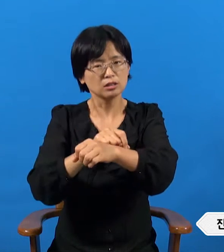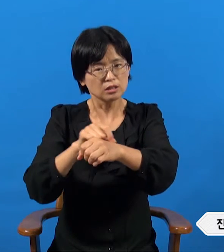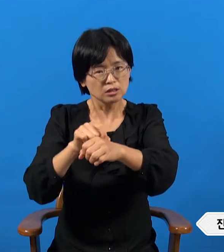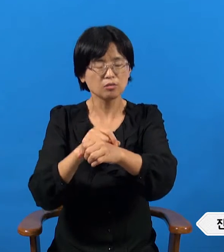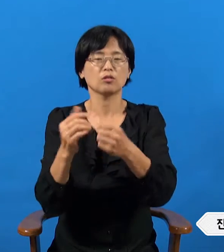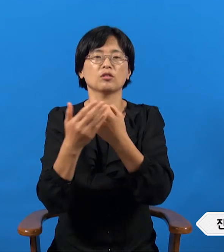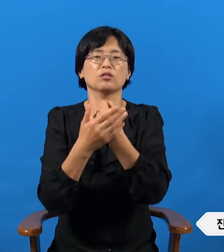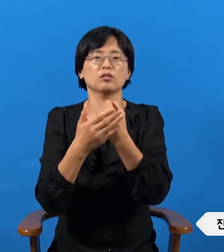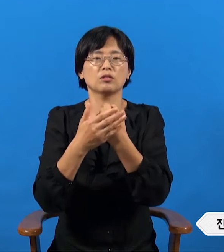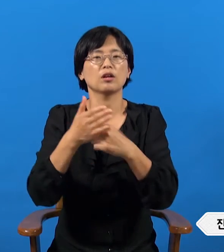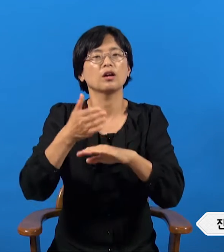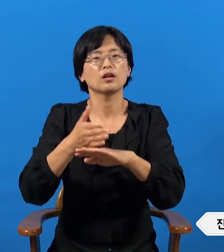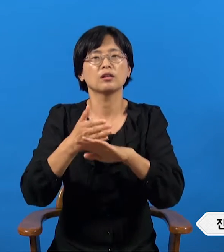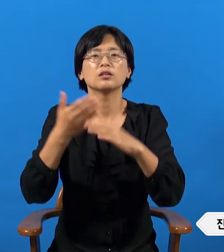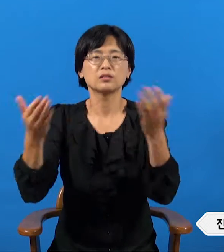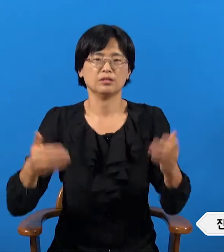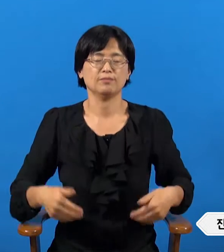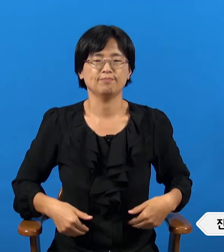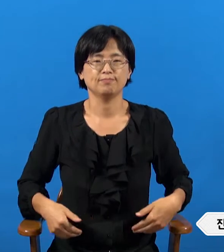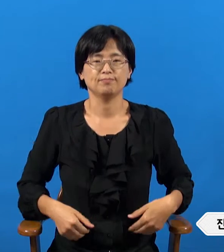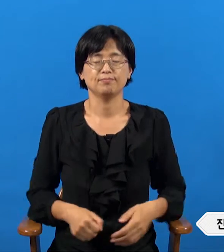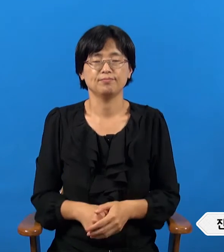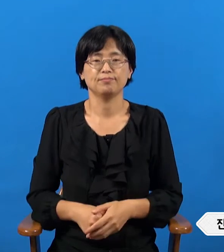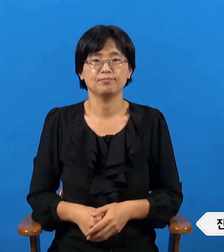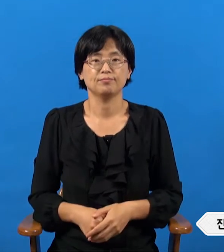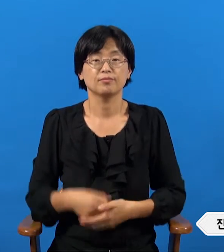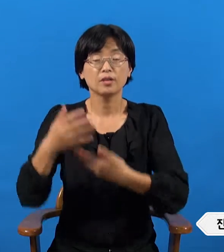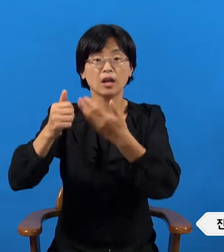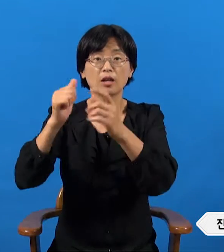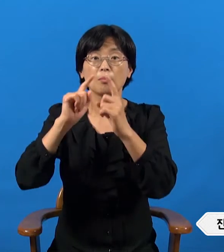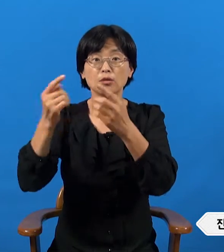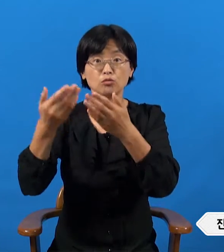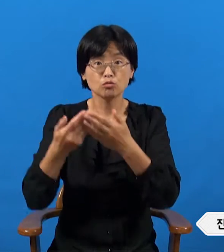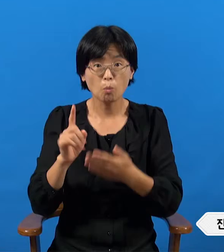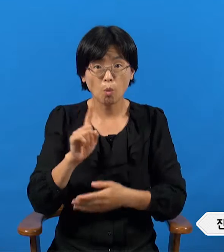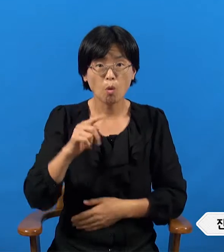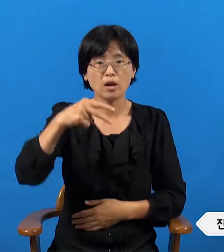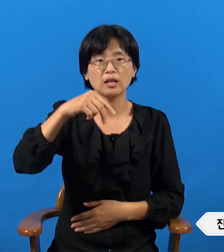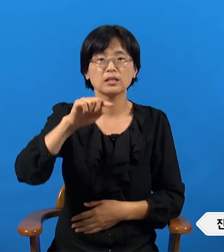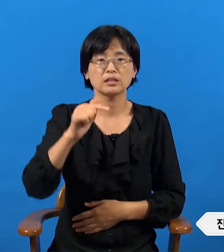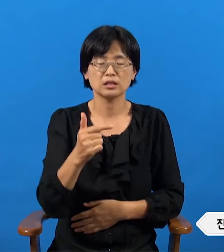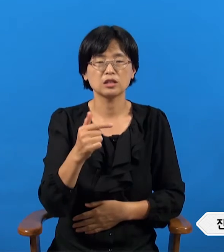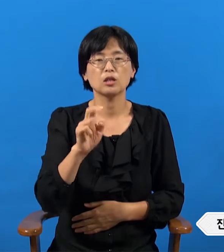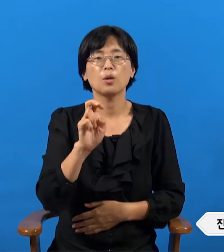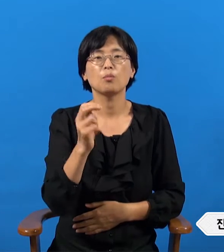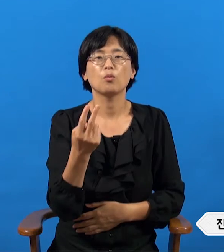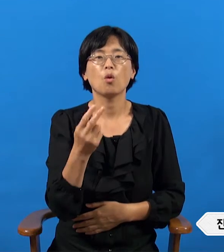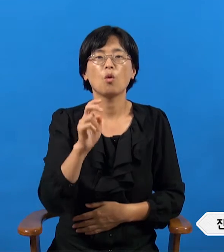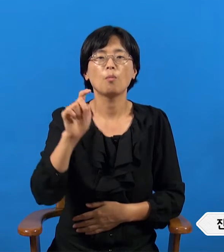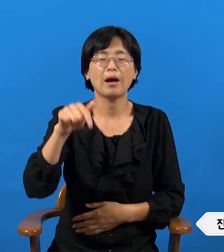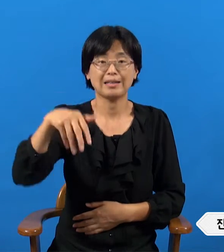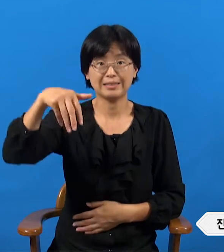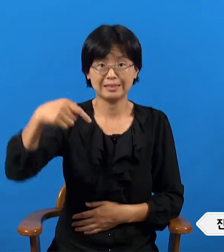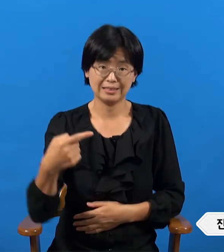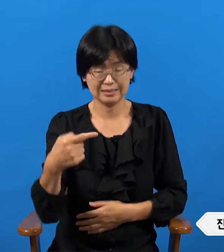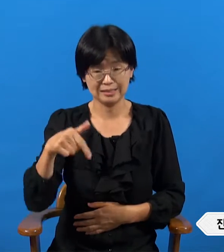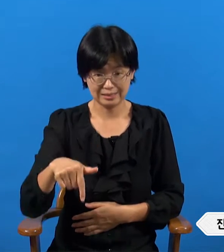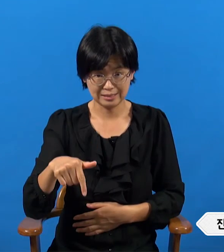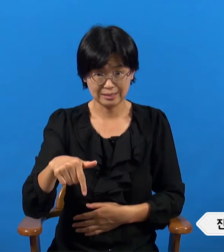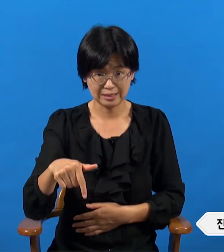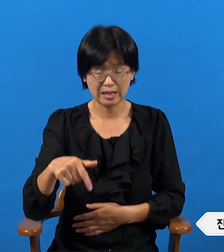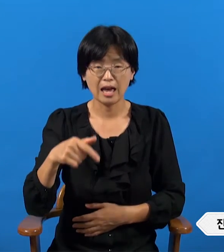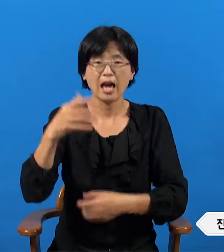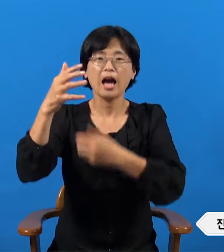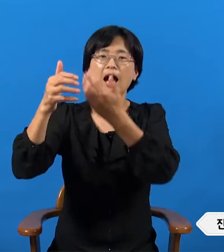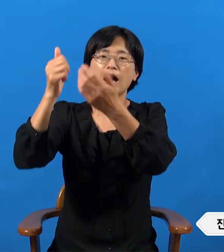보십시오. 하나님이 내게 말씀합니다. 내가 너를 신묘막측하게 나의 형상대로